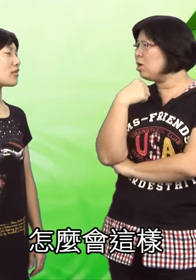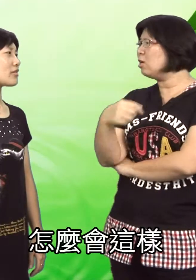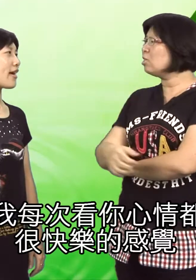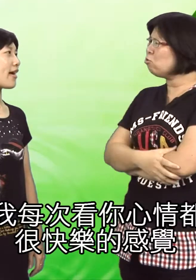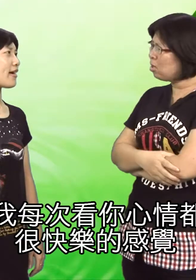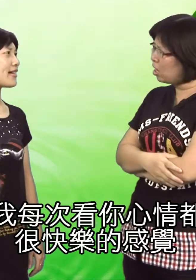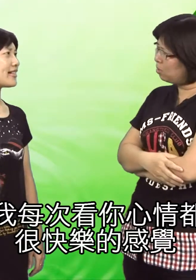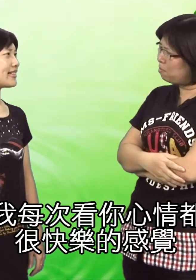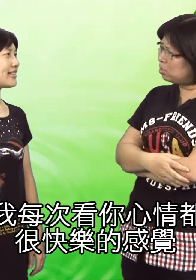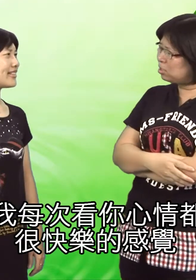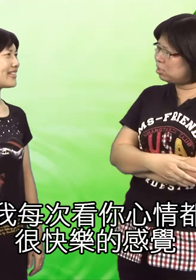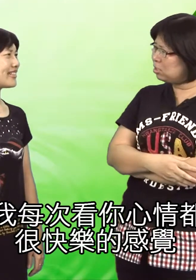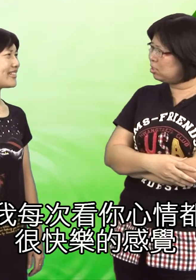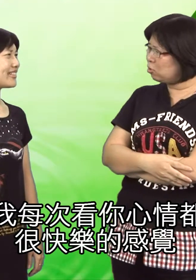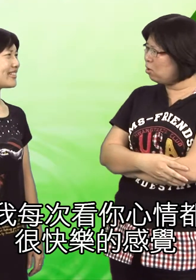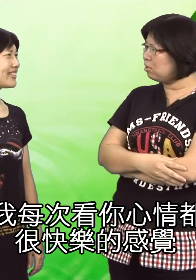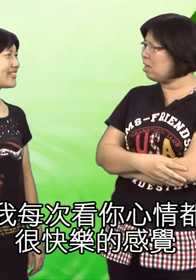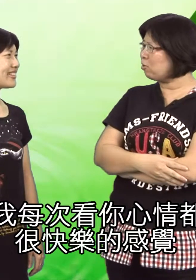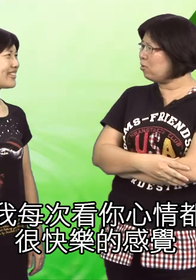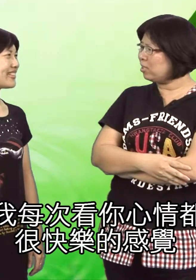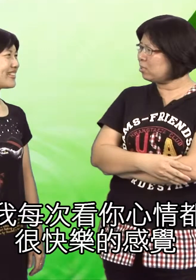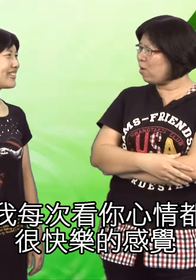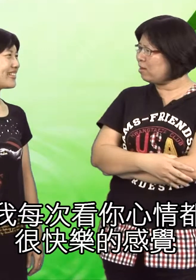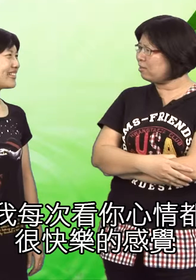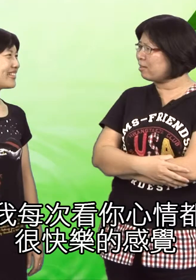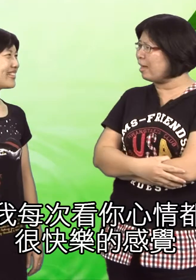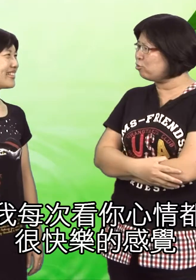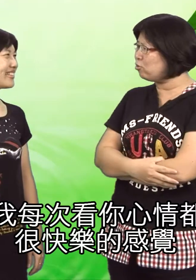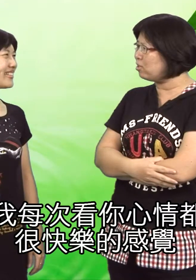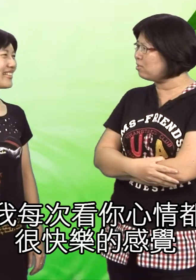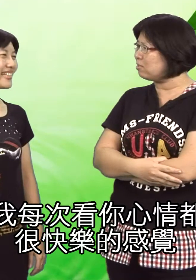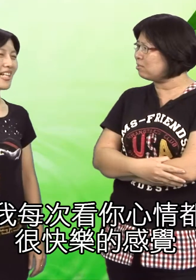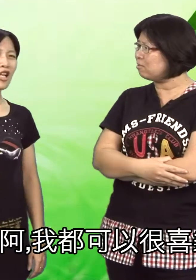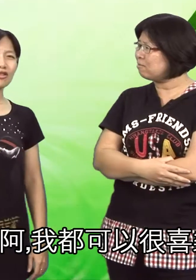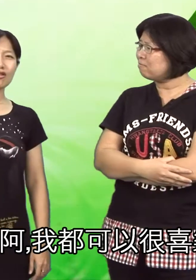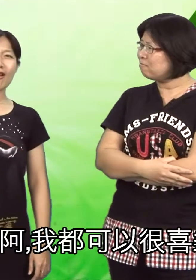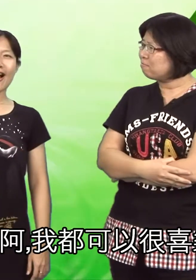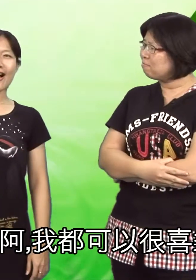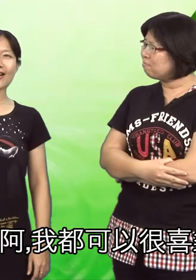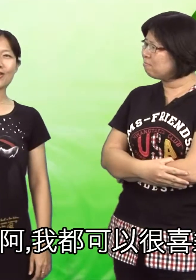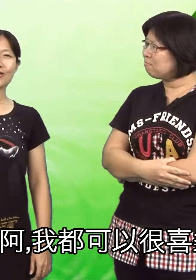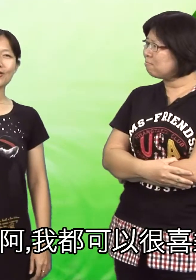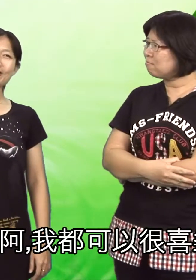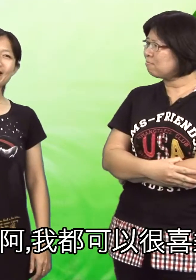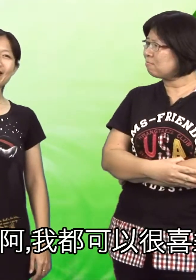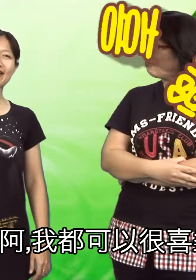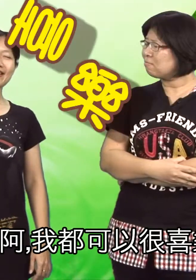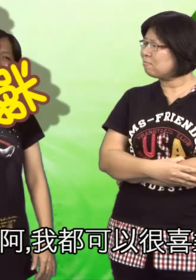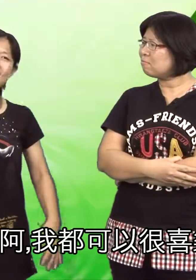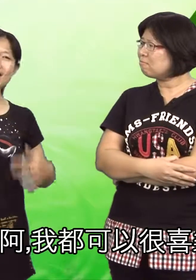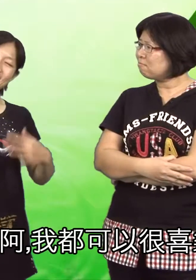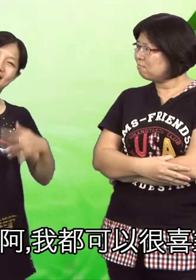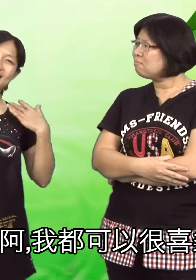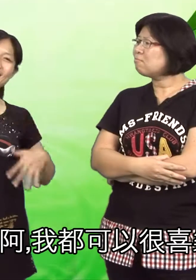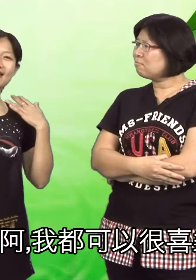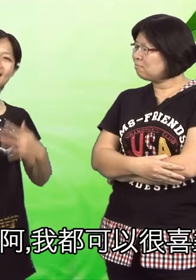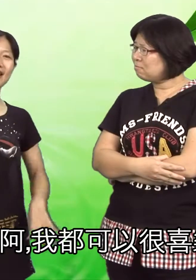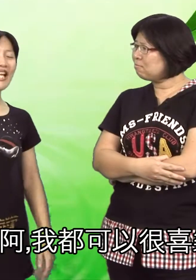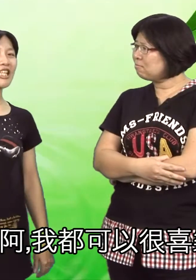但是我看你每次心情都很好，都很快乐的感觉呢。 对啊，我都可以很喜乐，因